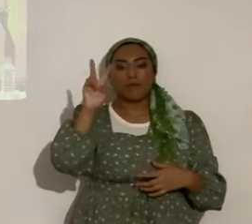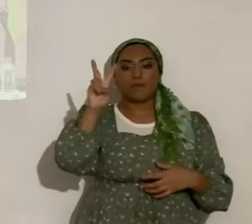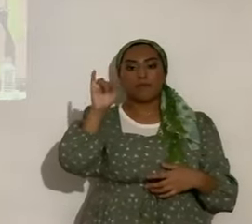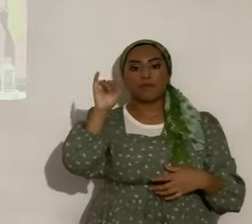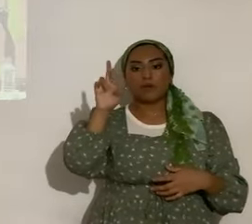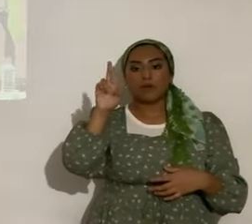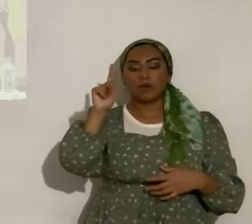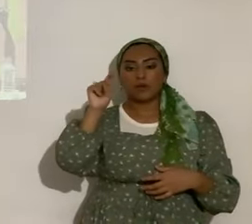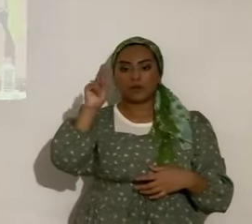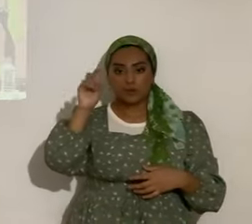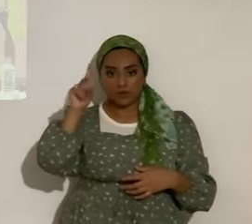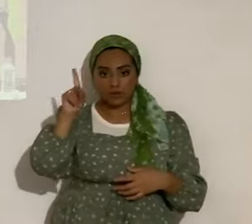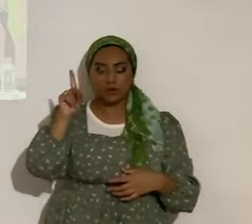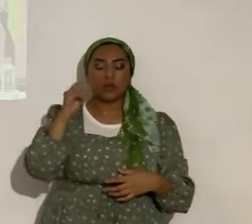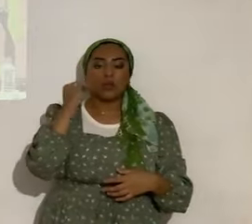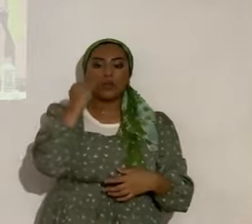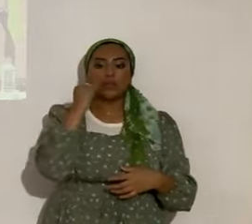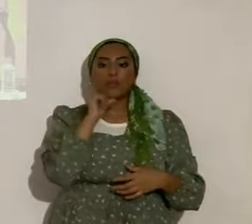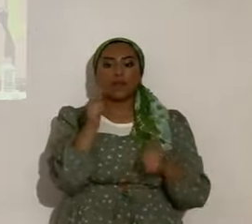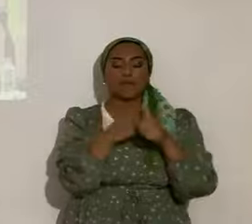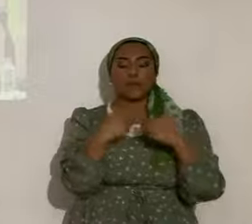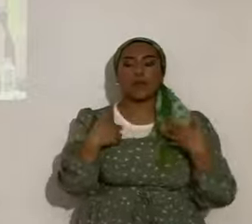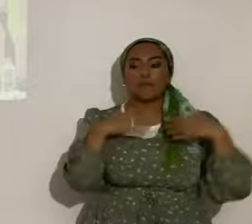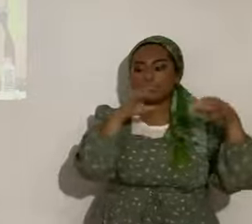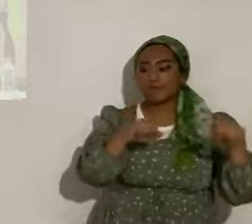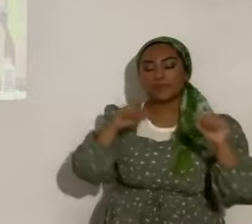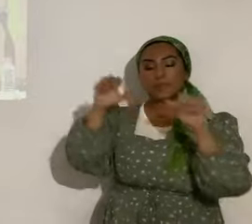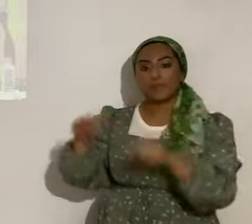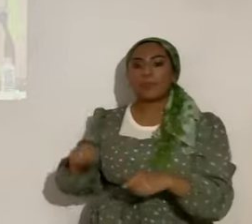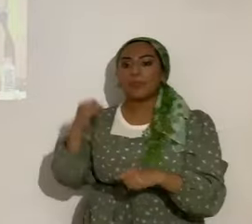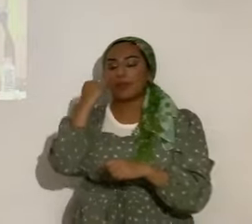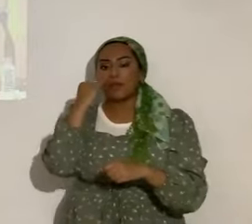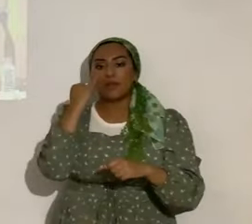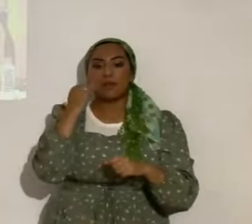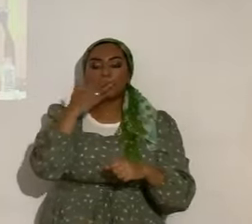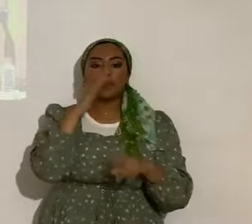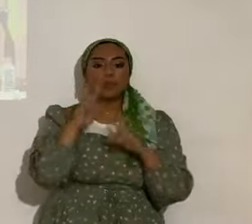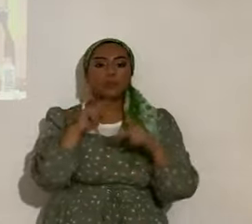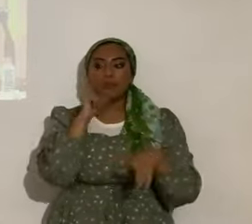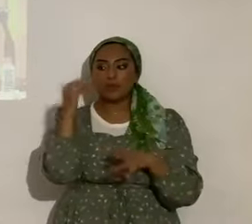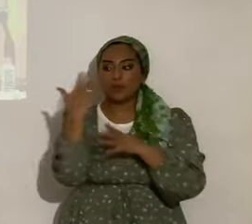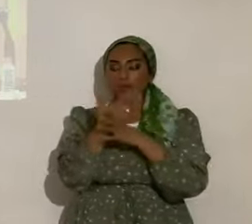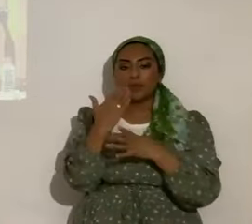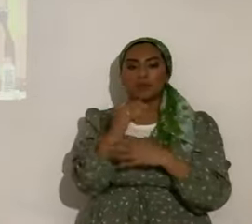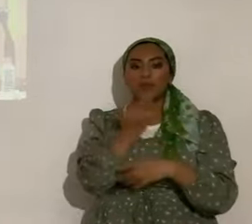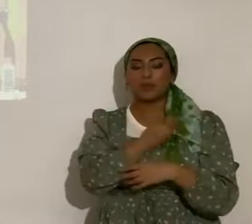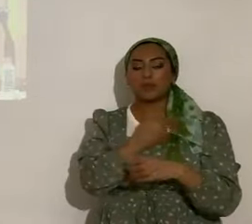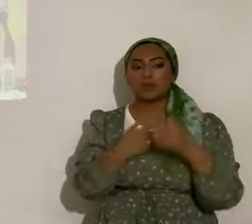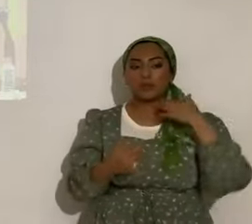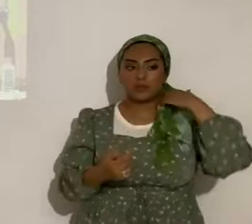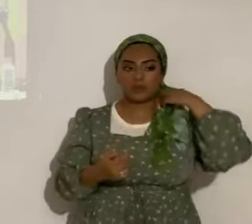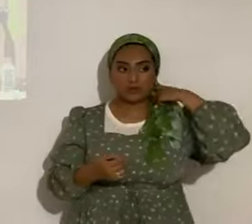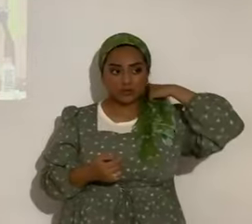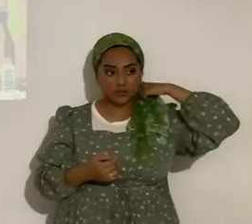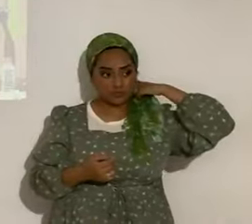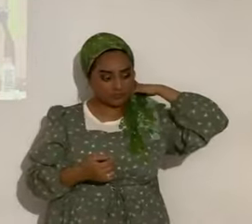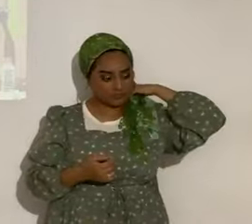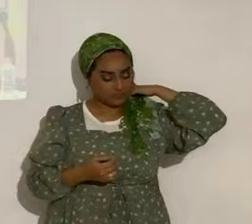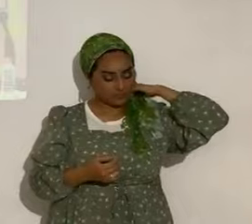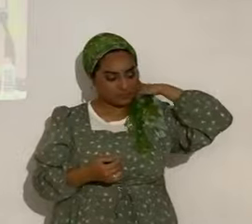alguna si no hubiera persecuciones, si no nos molestaran los impíos, no habría ninguna